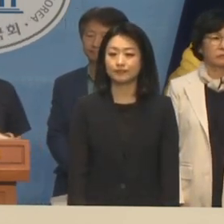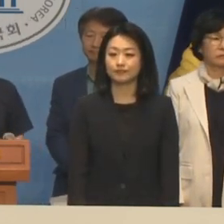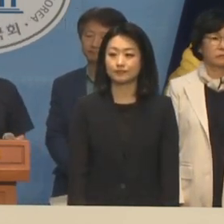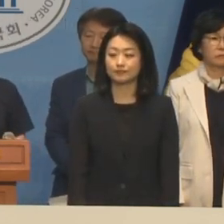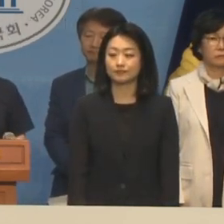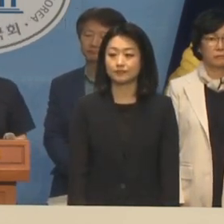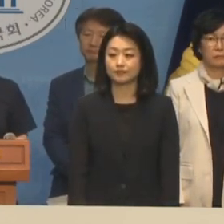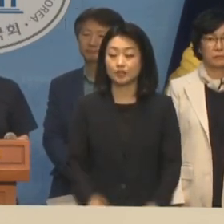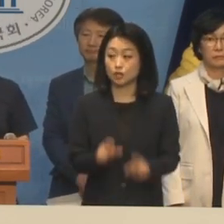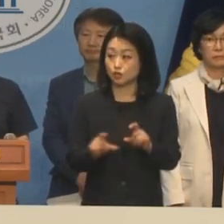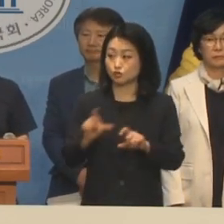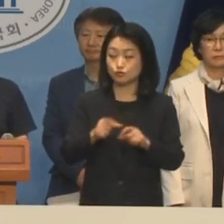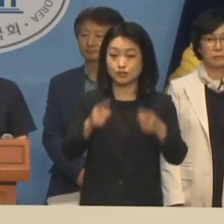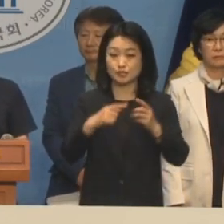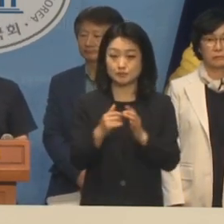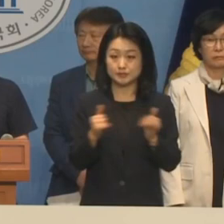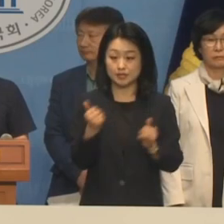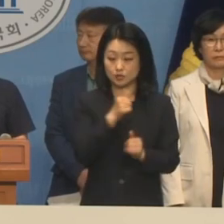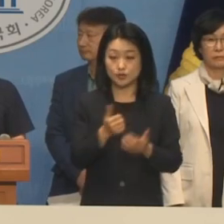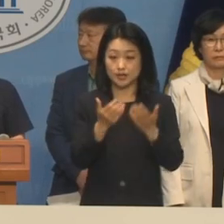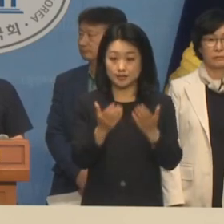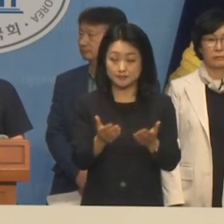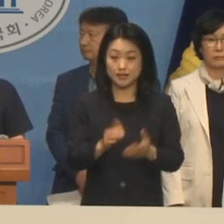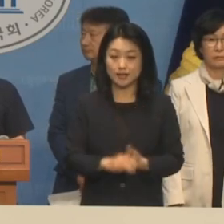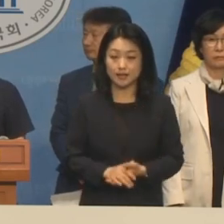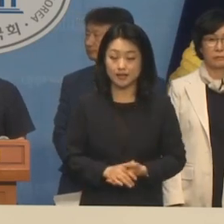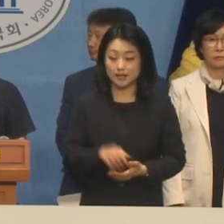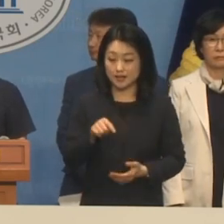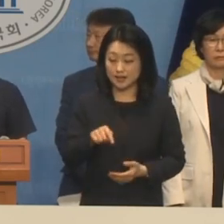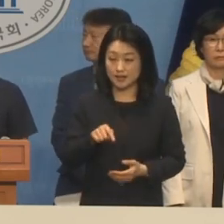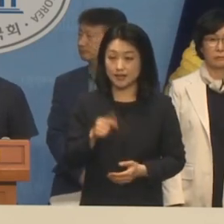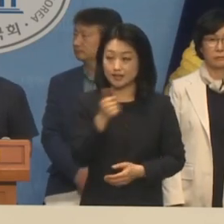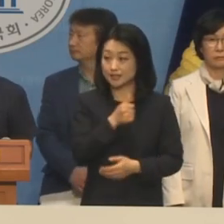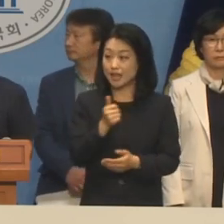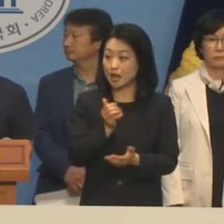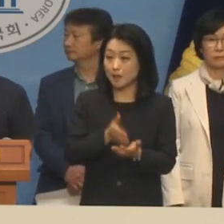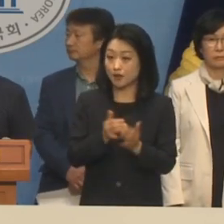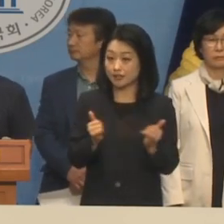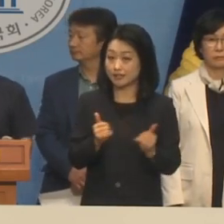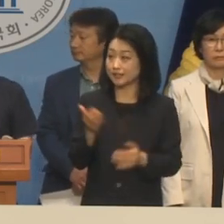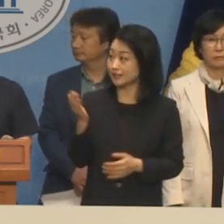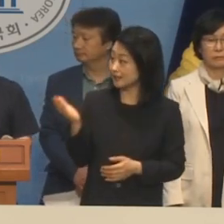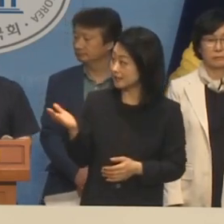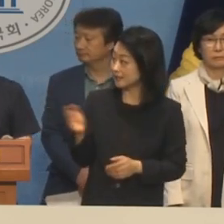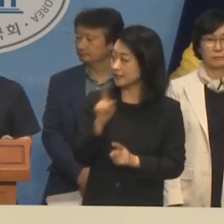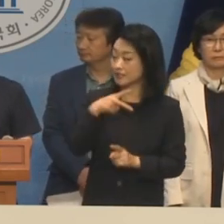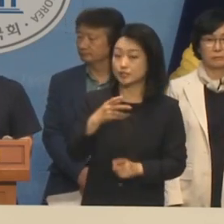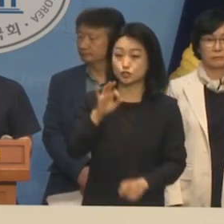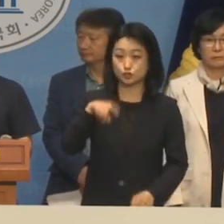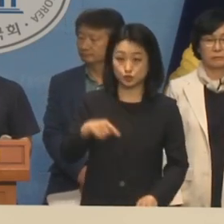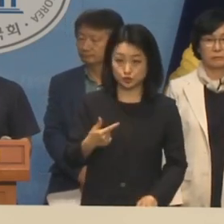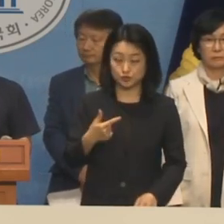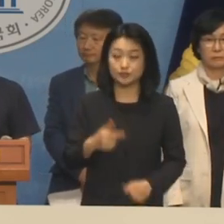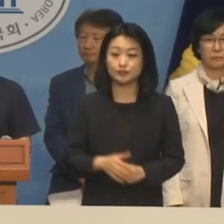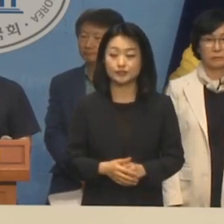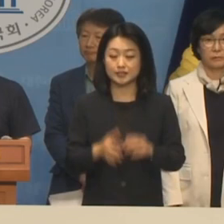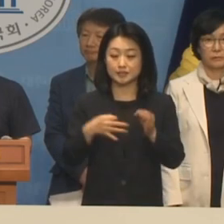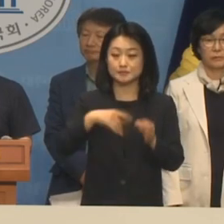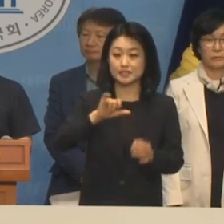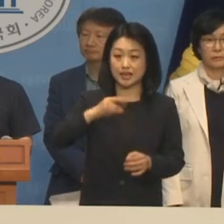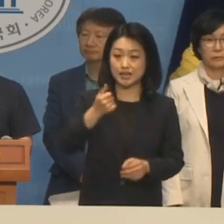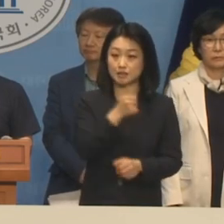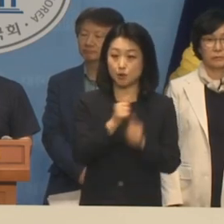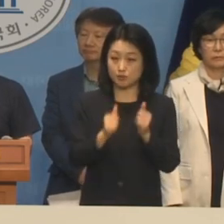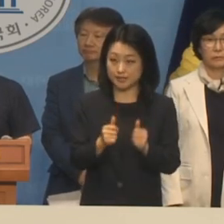예, 추가 참석자를 잠시 소개해드리겠습니다. 소상공인위원회 이승훈 대변인님 오셨습니다. 예, 아까 말씀드린 김재희